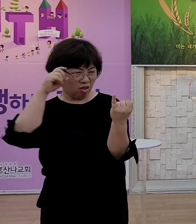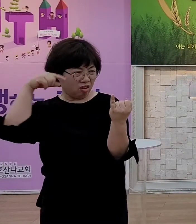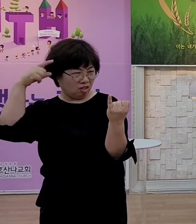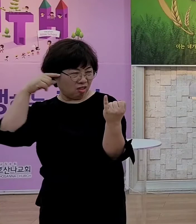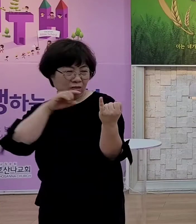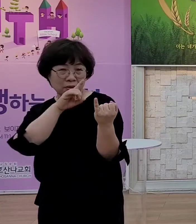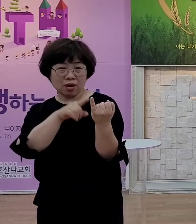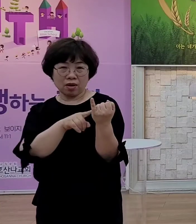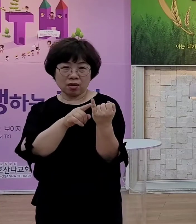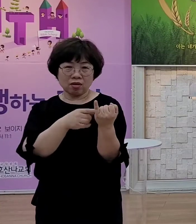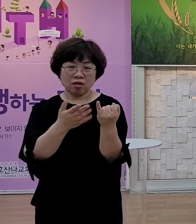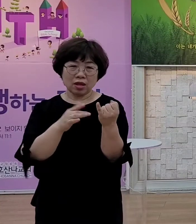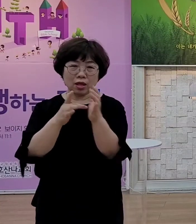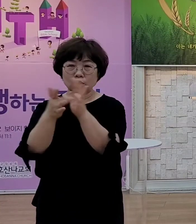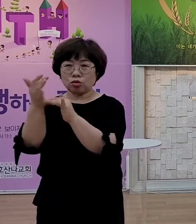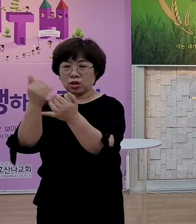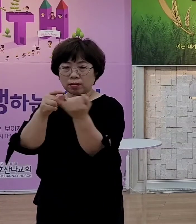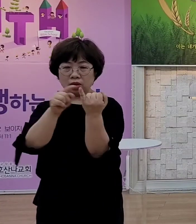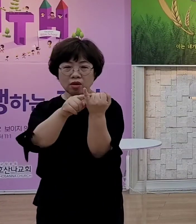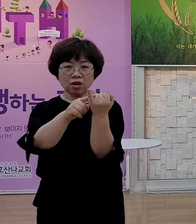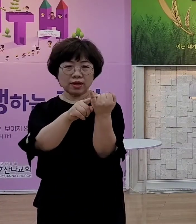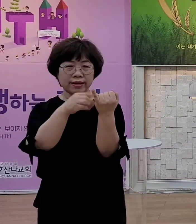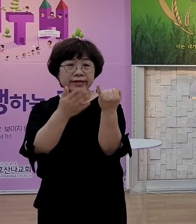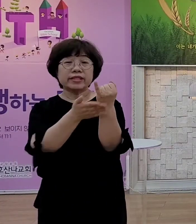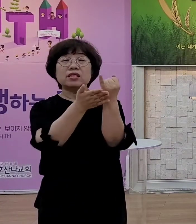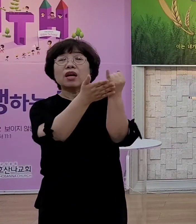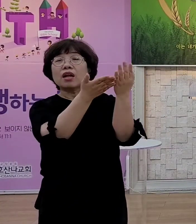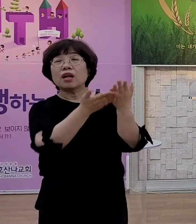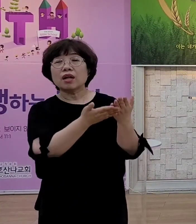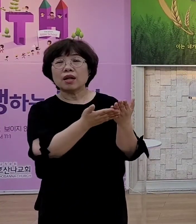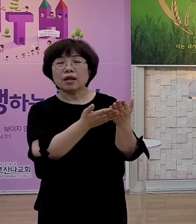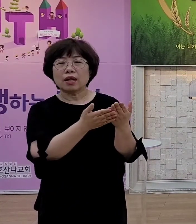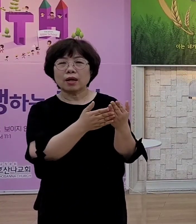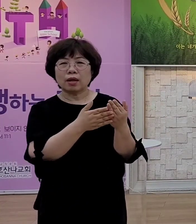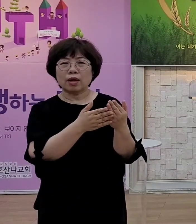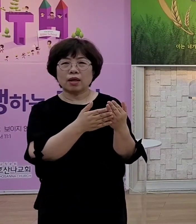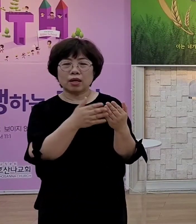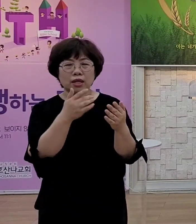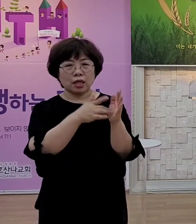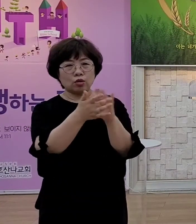여인을 칭찬하셨어요. 다 알고 있는 이야기.